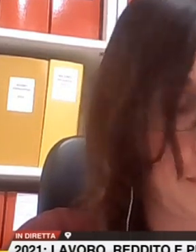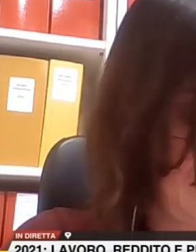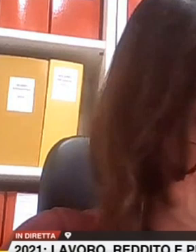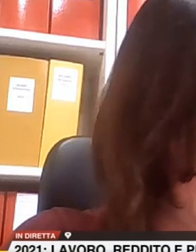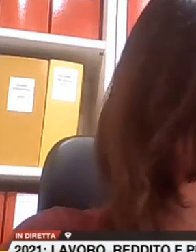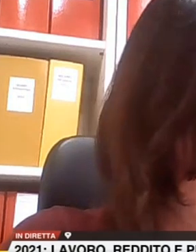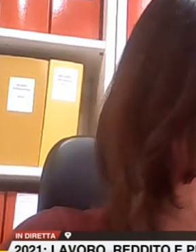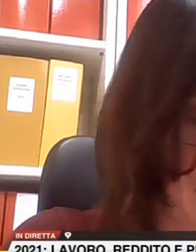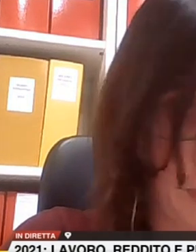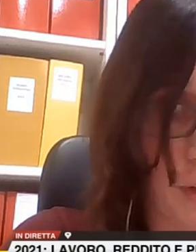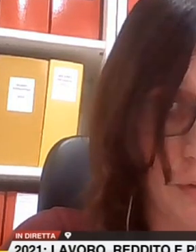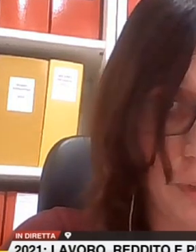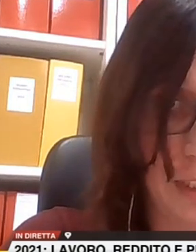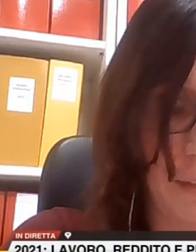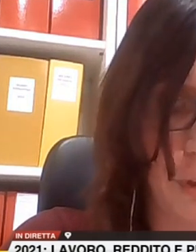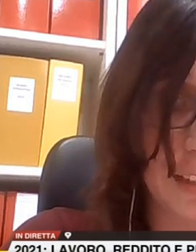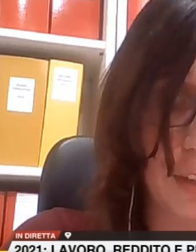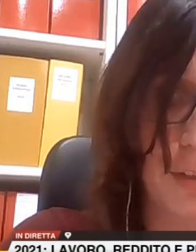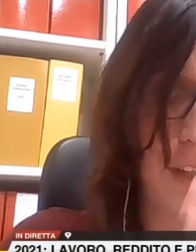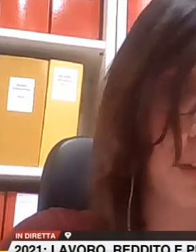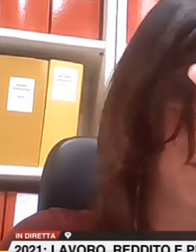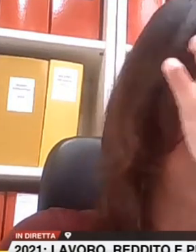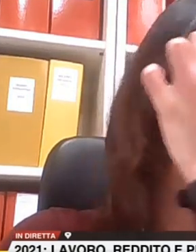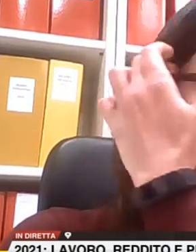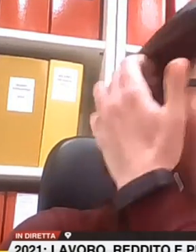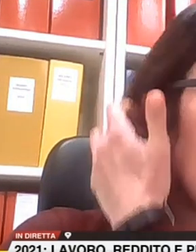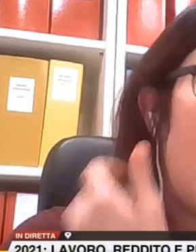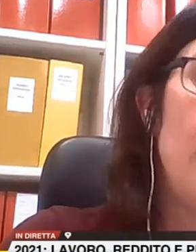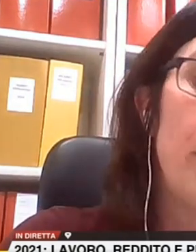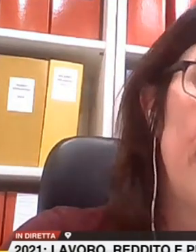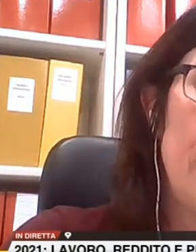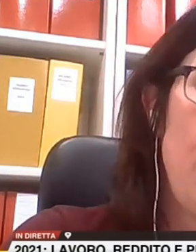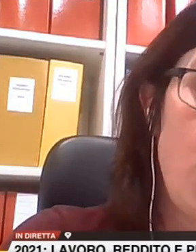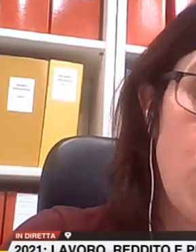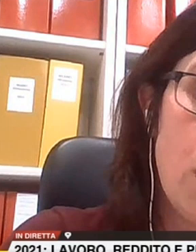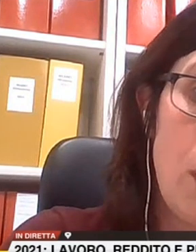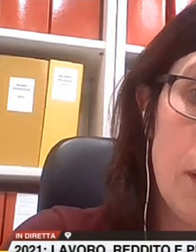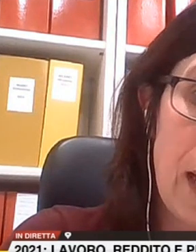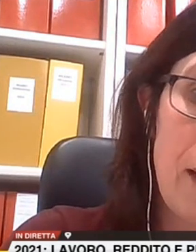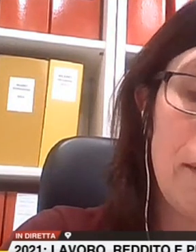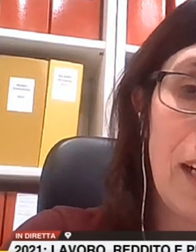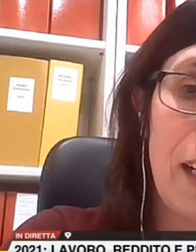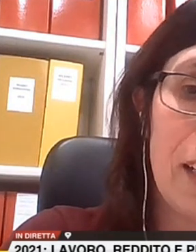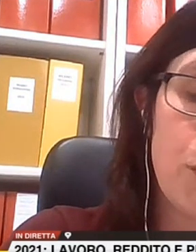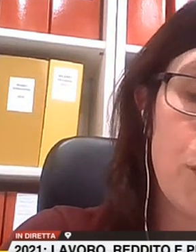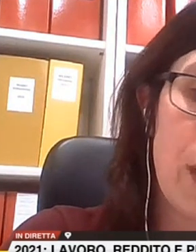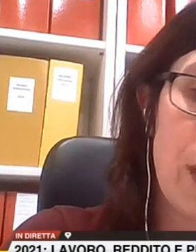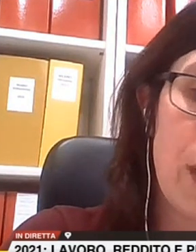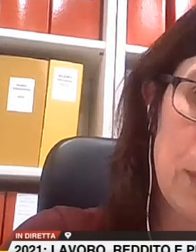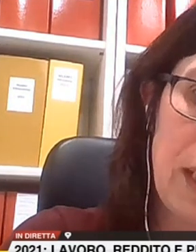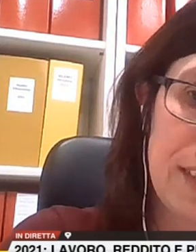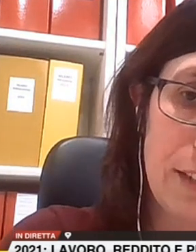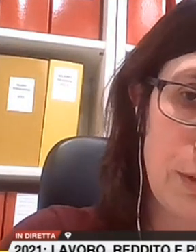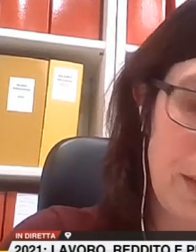di aprile, avremo una rievocazione storica con uno spettacolo teatrale per il 13 luglio, che è la giornata